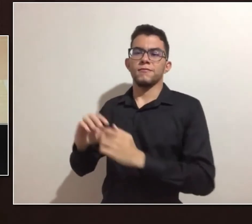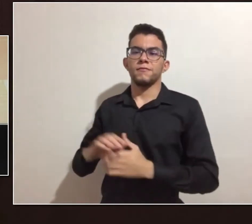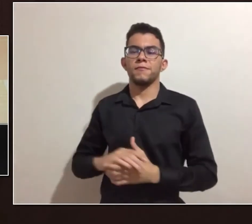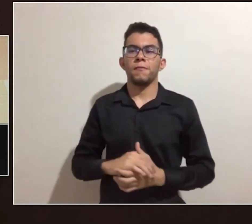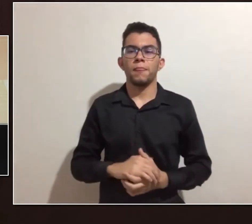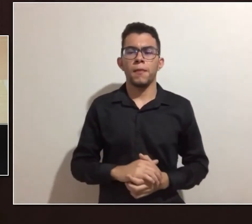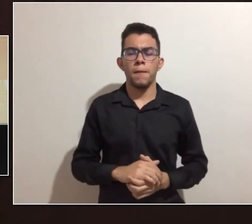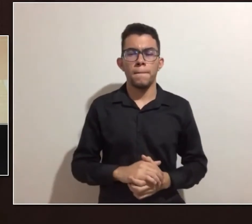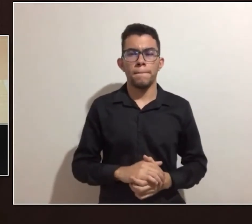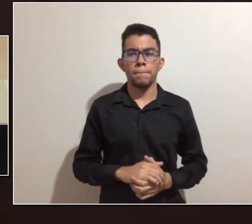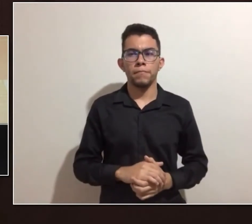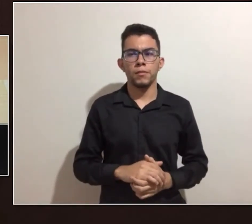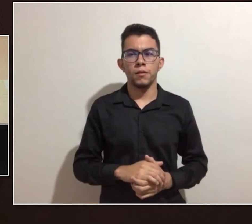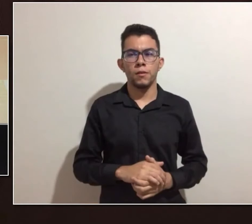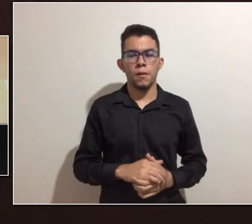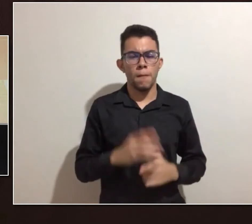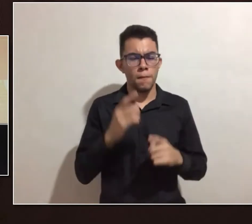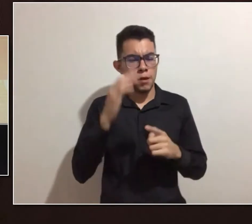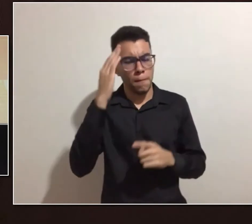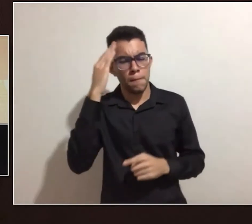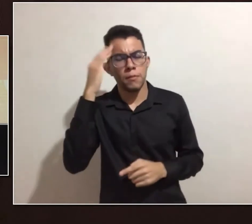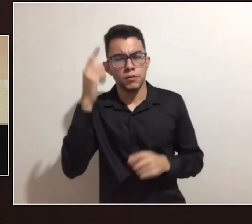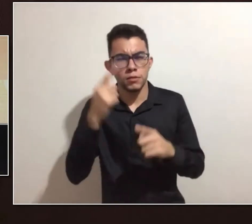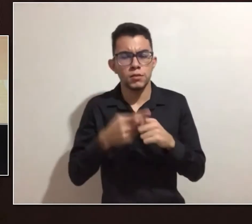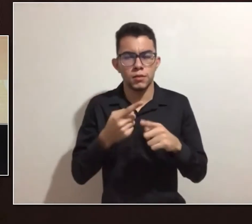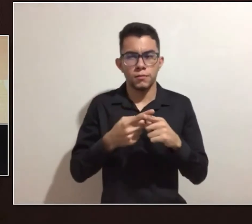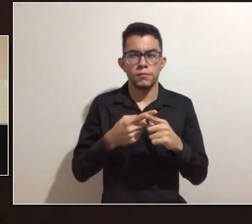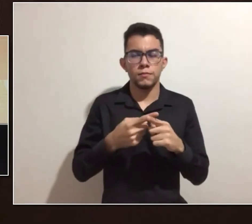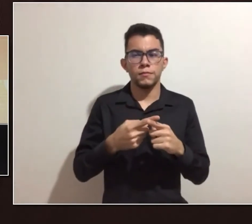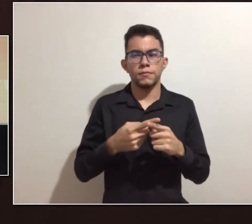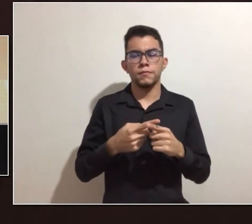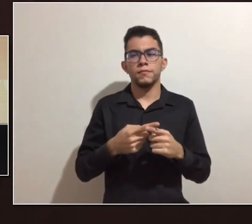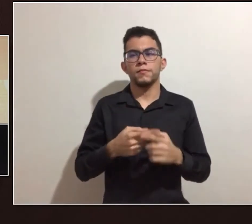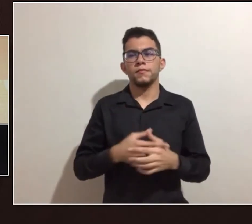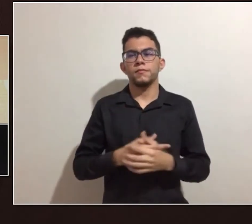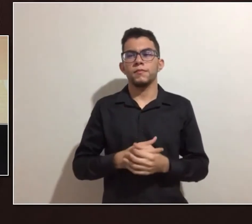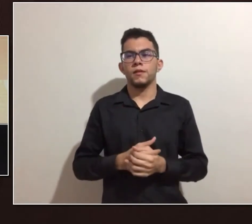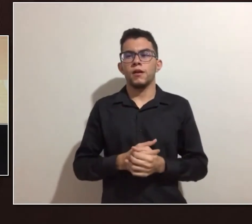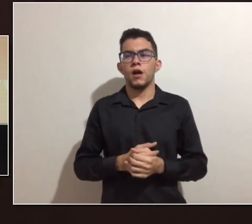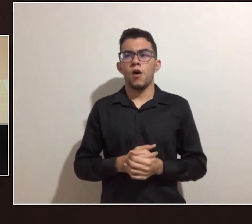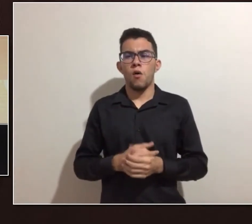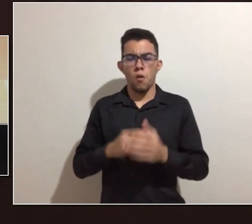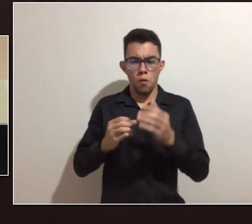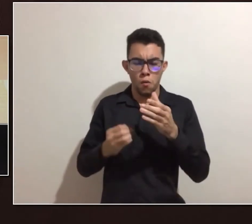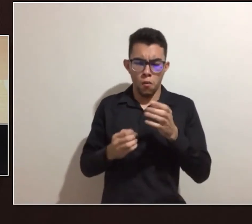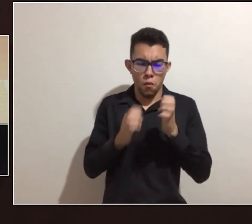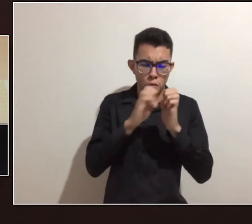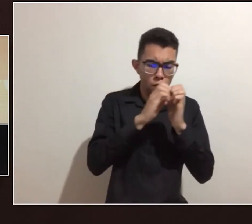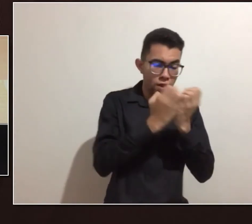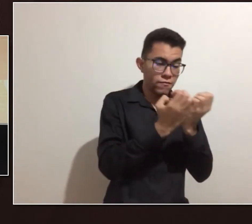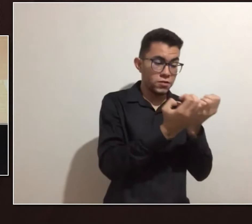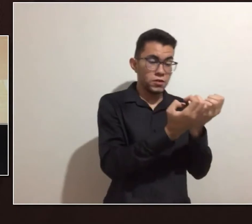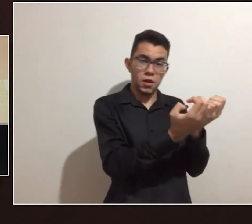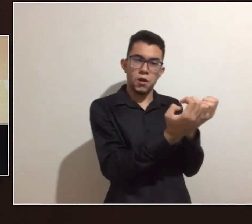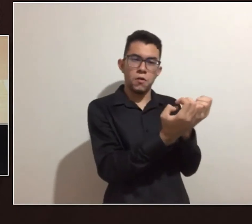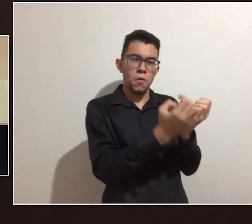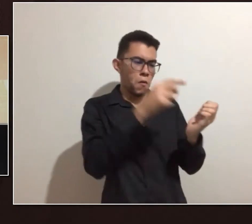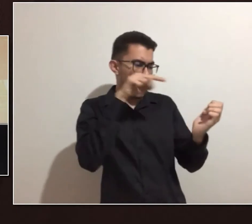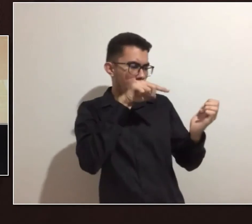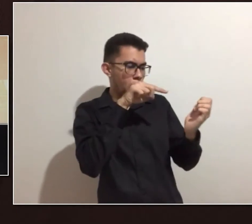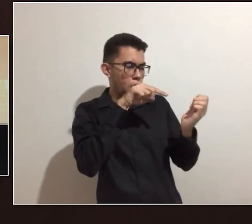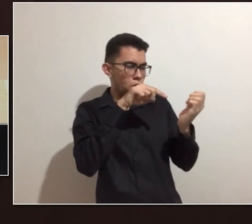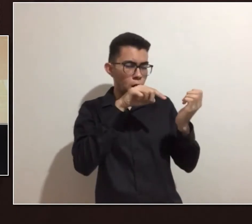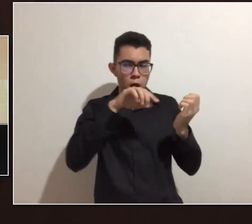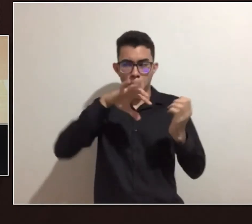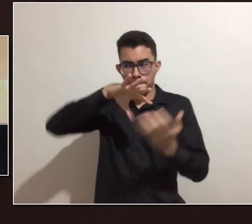que a toda criatura? Porque o evangelho é para todos. A vida